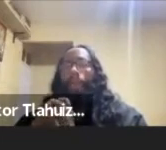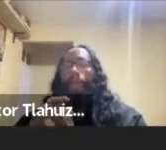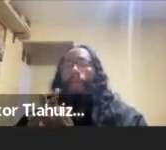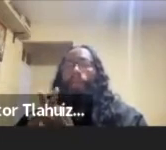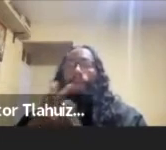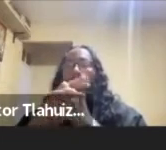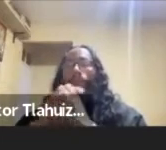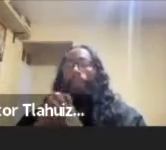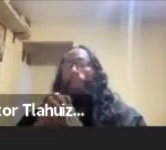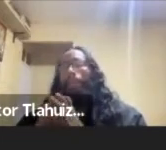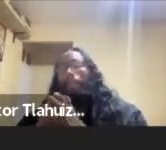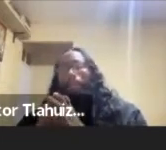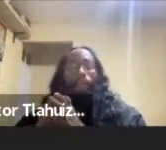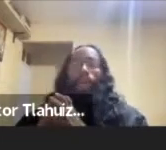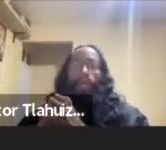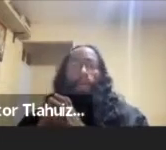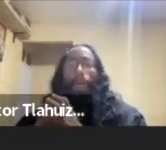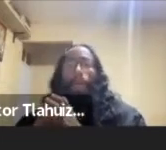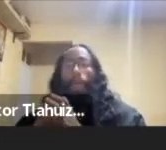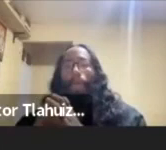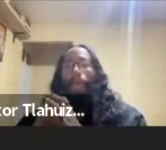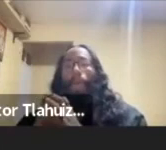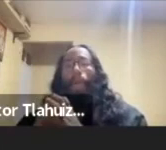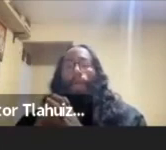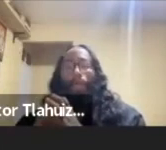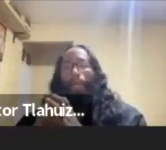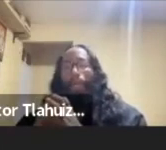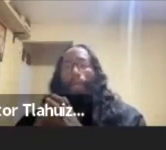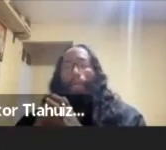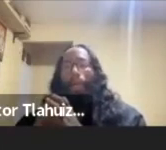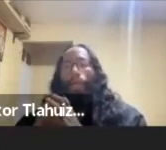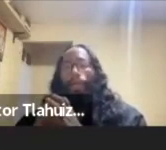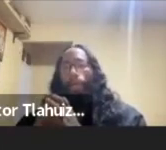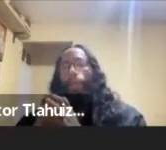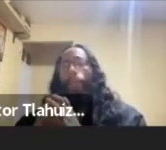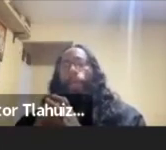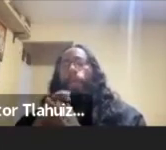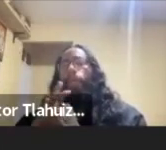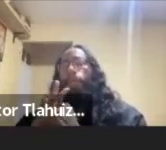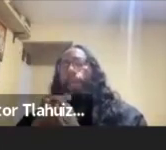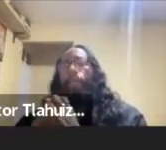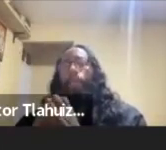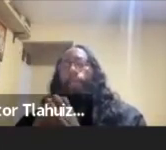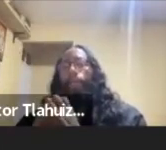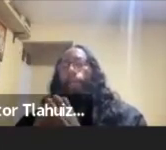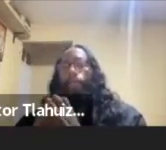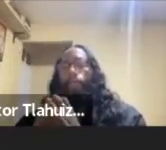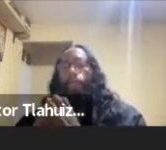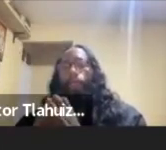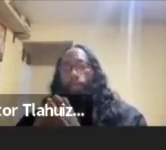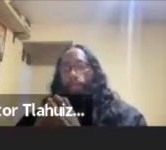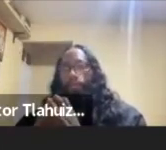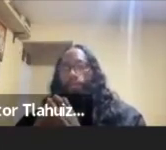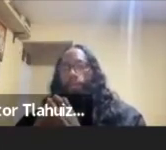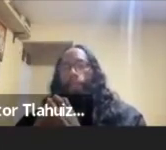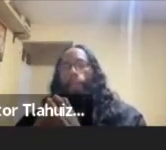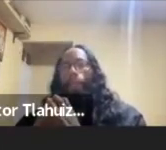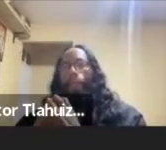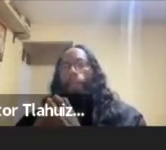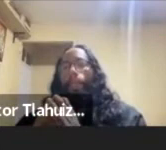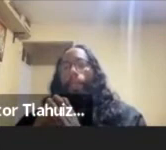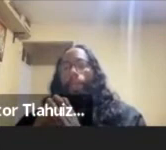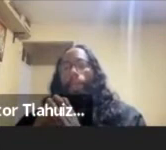los van descalificando y así sacan al ganador, ¿no? Lo interesante de él es que es sordo.